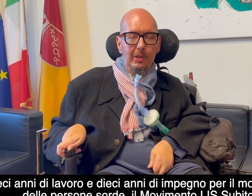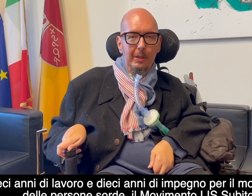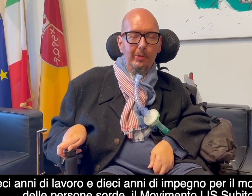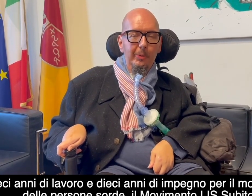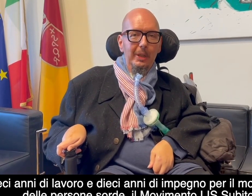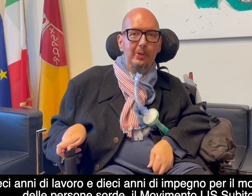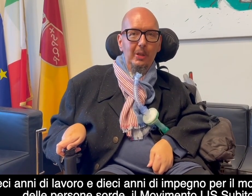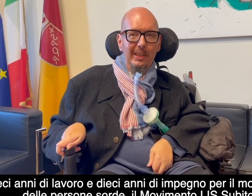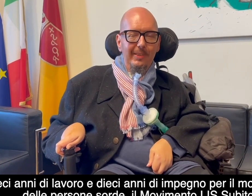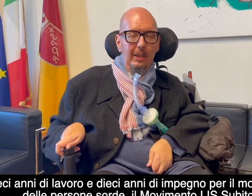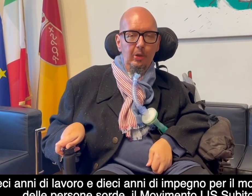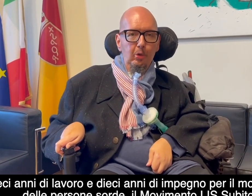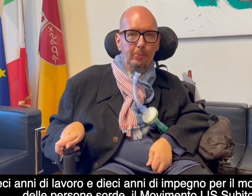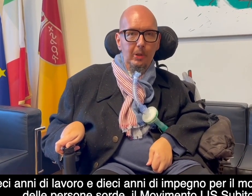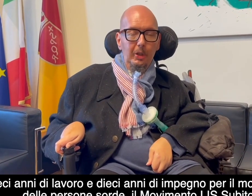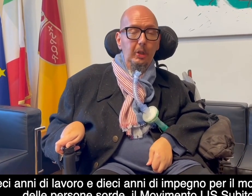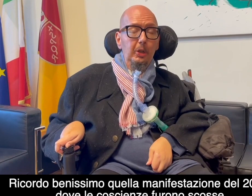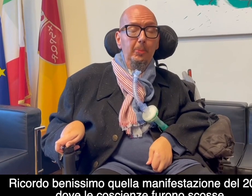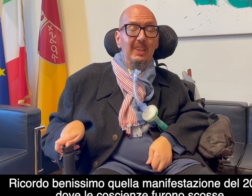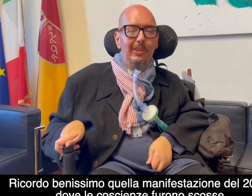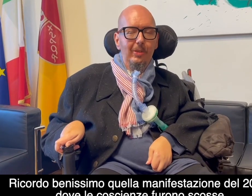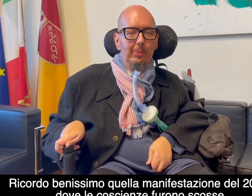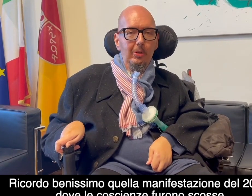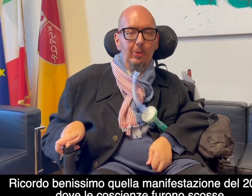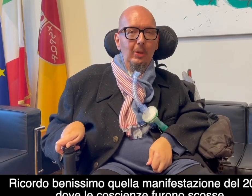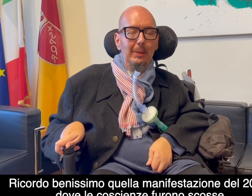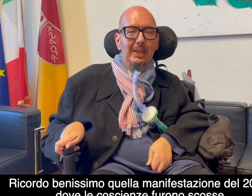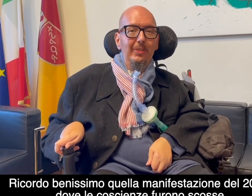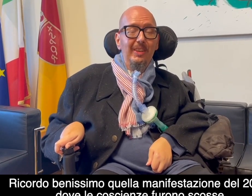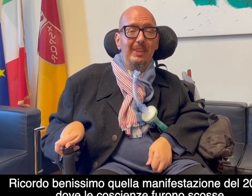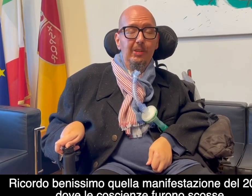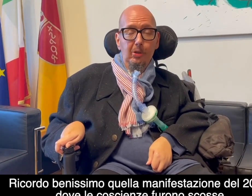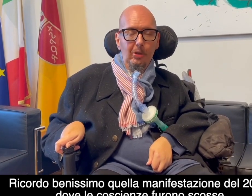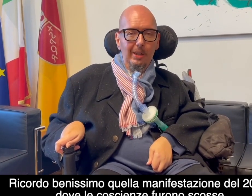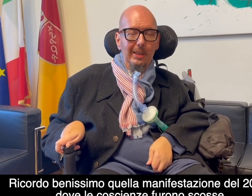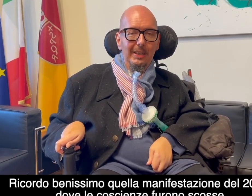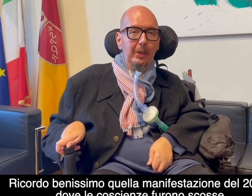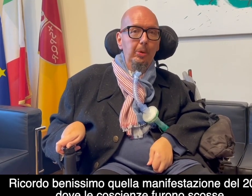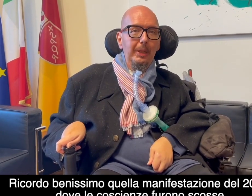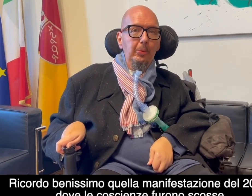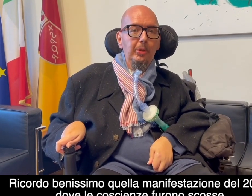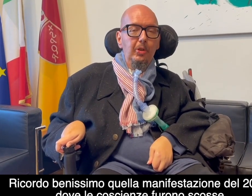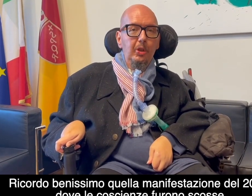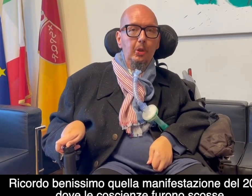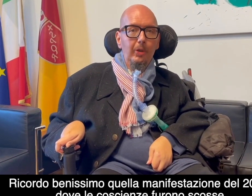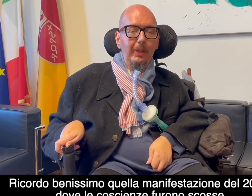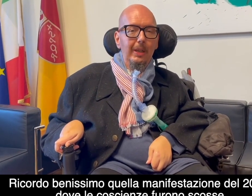movimento possa subito arrivato benissimo quella manifestazione del 2015 dove le